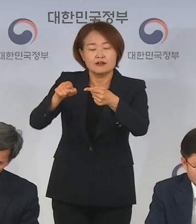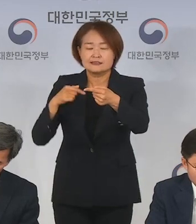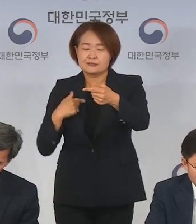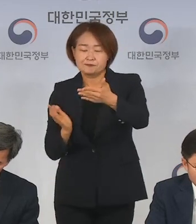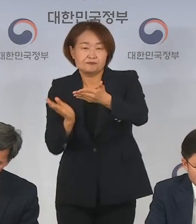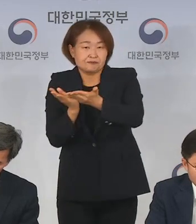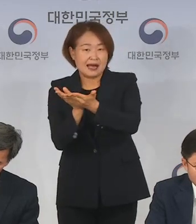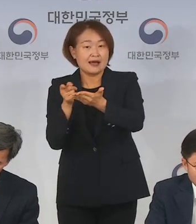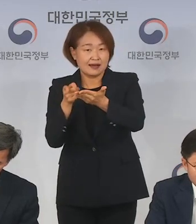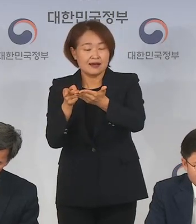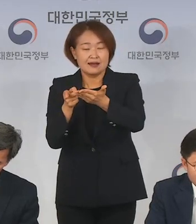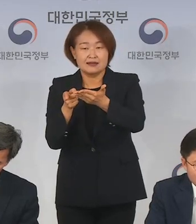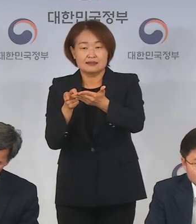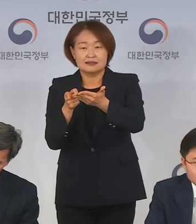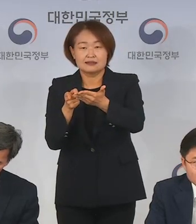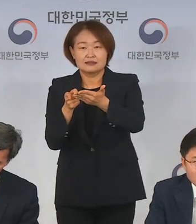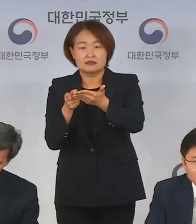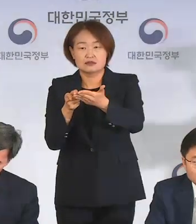맞춰서